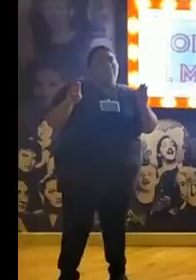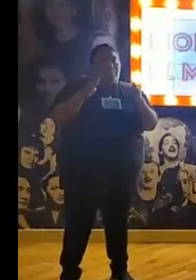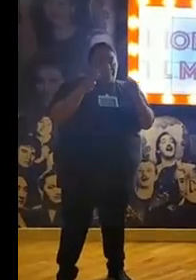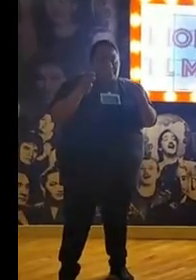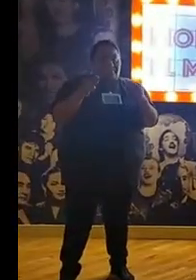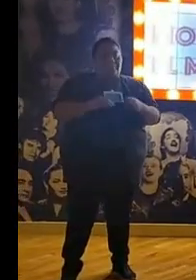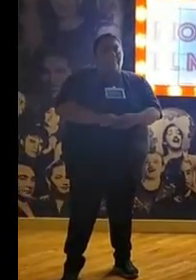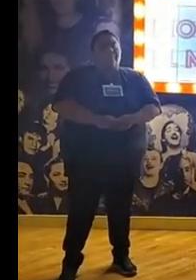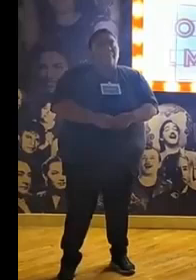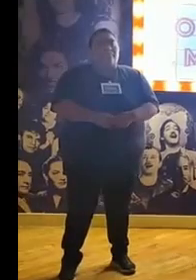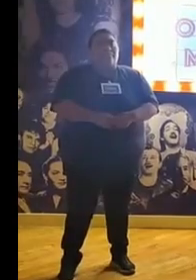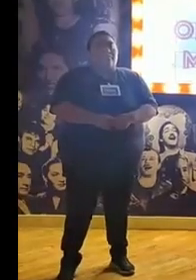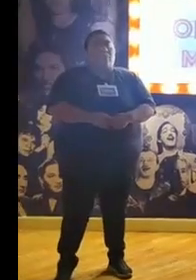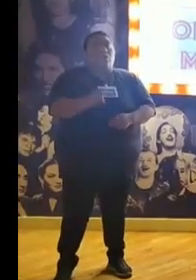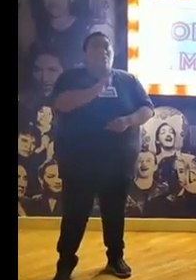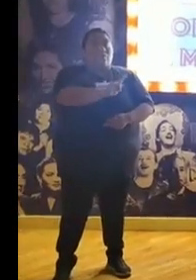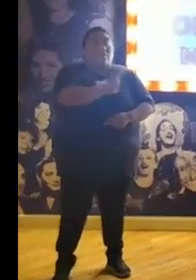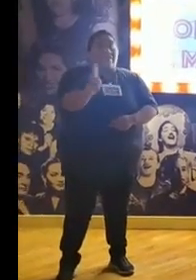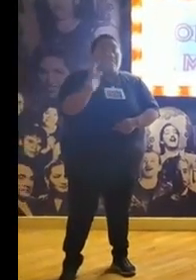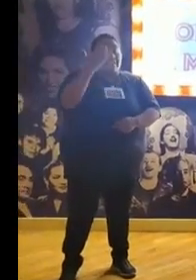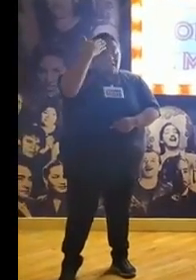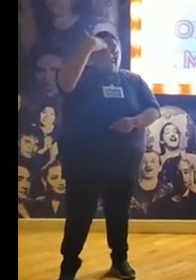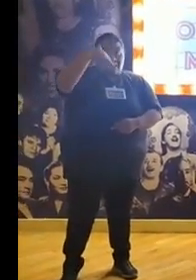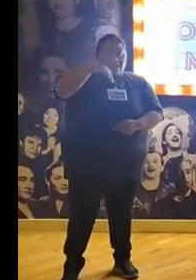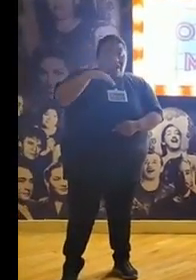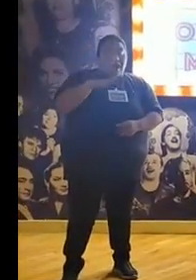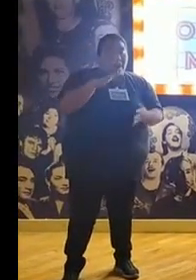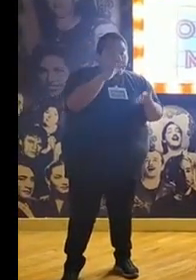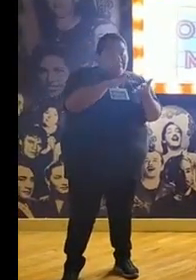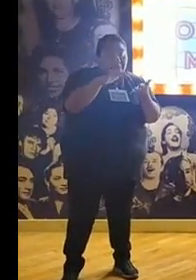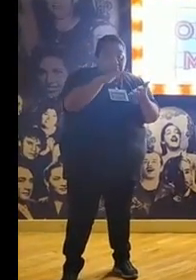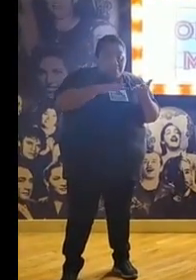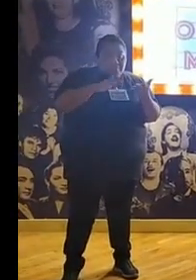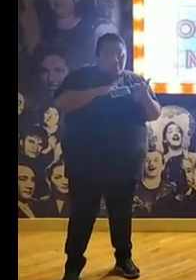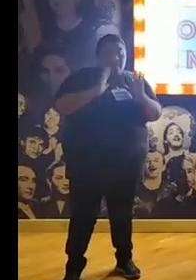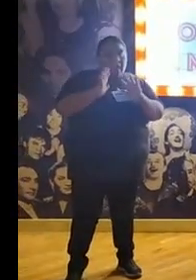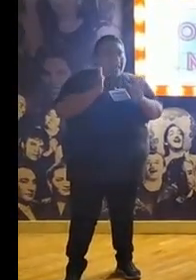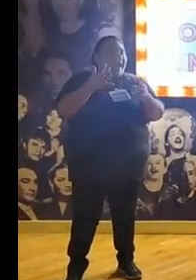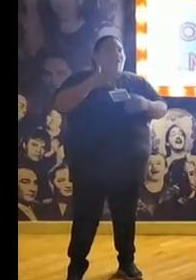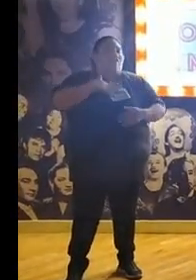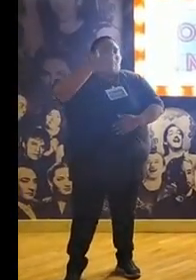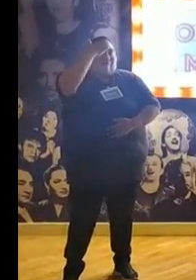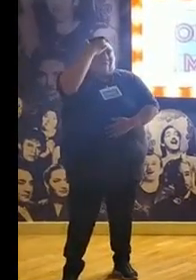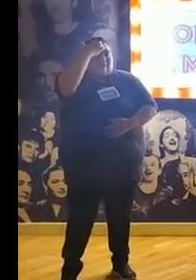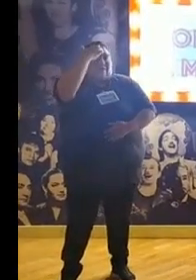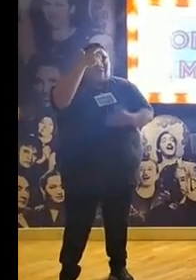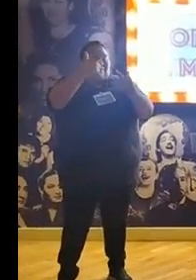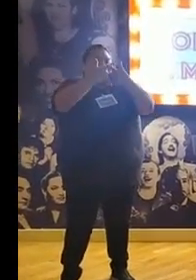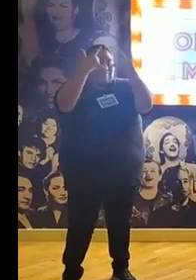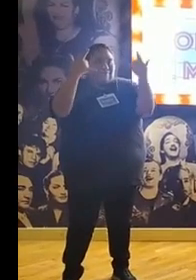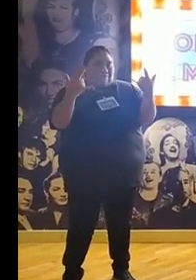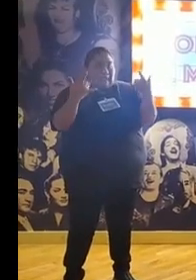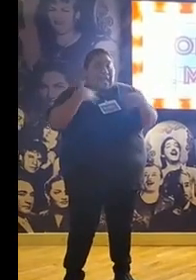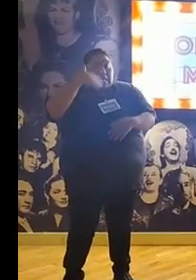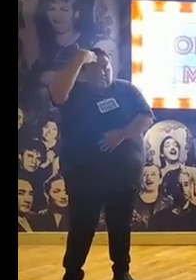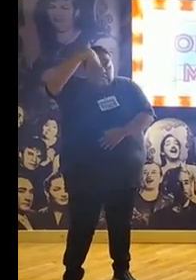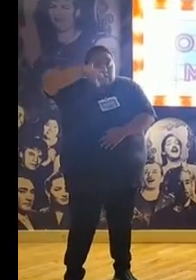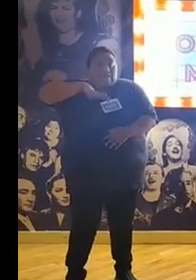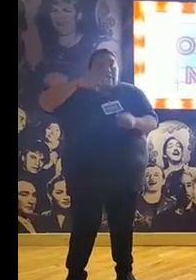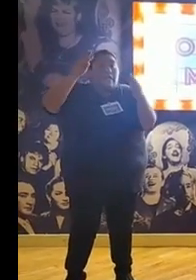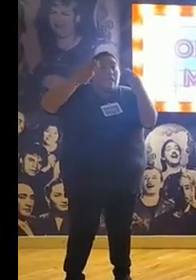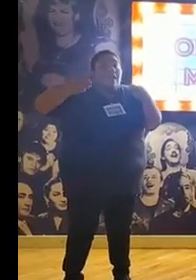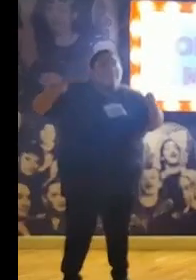eh, los que ya sabrán o me han leído o han conocido parte de mi historia, sabrán que la música ha sido